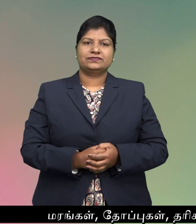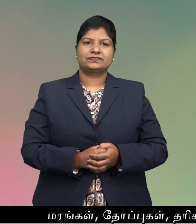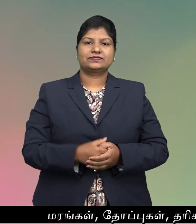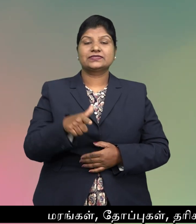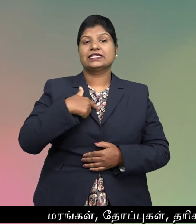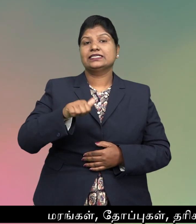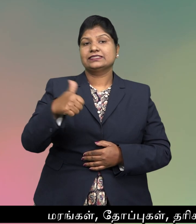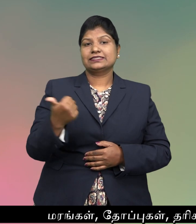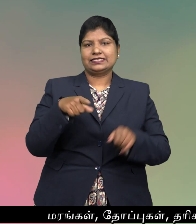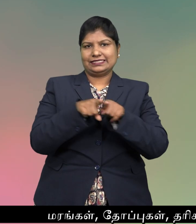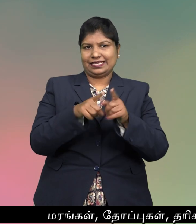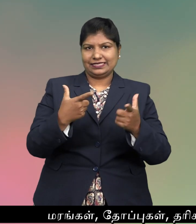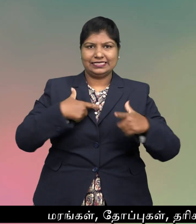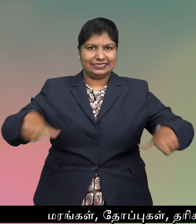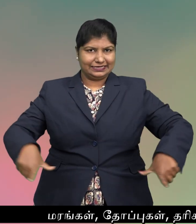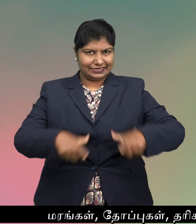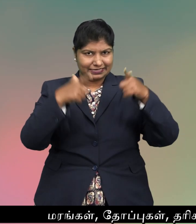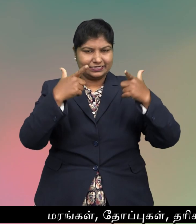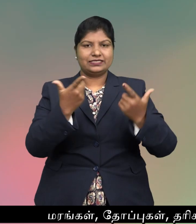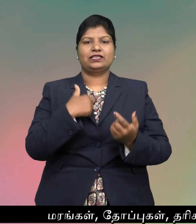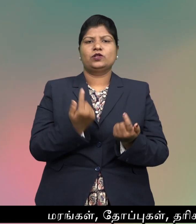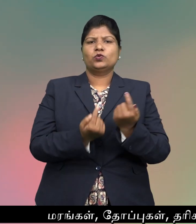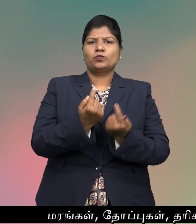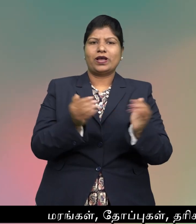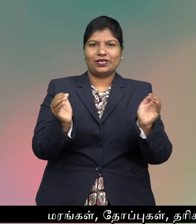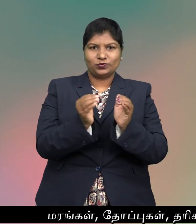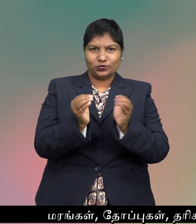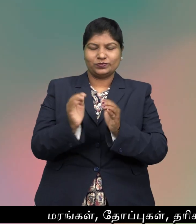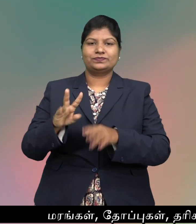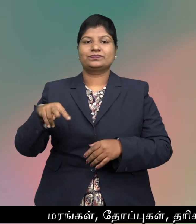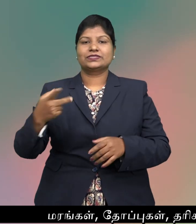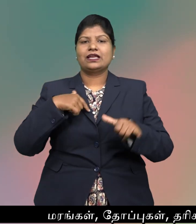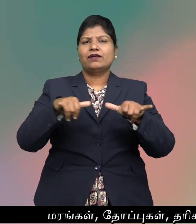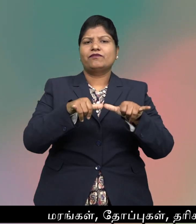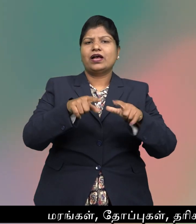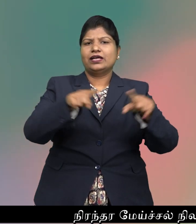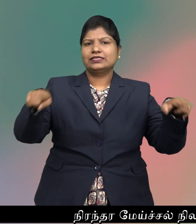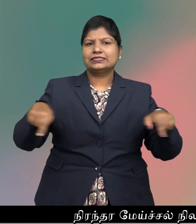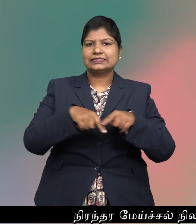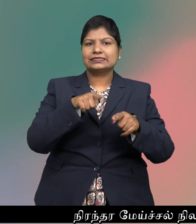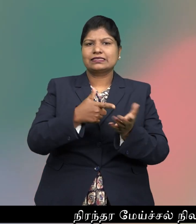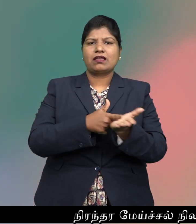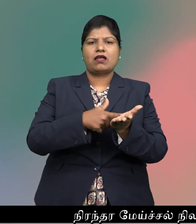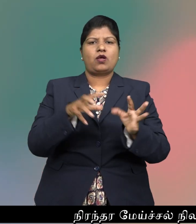மரங்கள், தோப்புகள், தரிசு நிலங்கள், பயிரிடக்கூடிய கழிவுகள், நிரந்தர மேய்ச்சல்